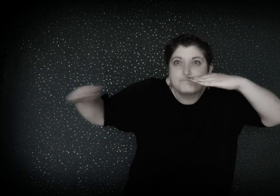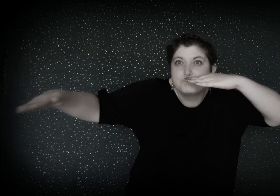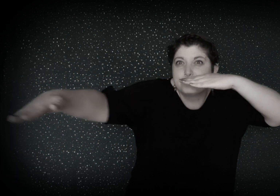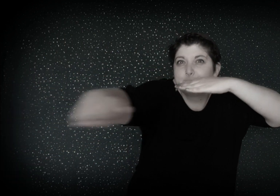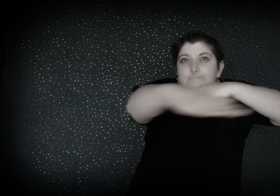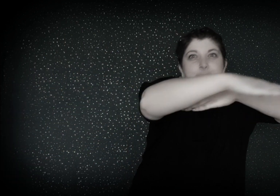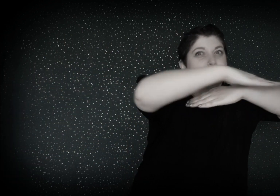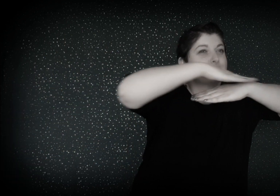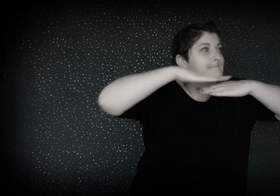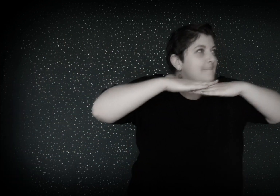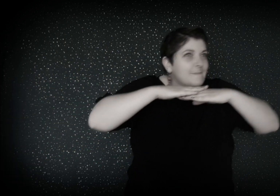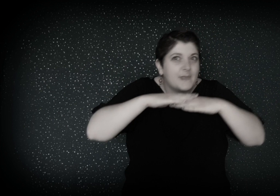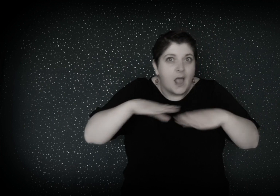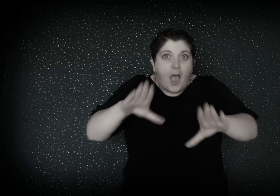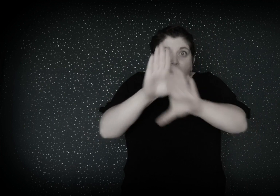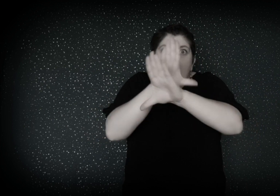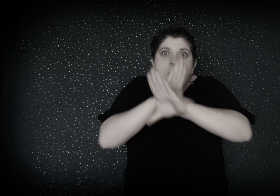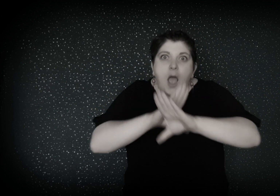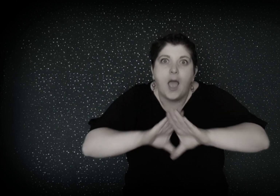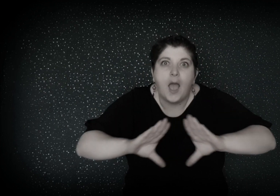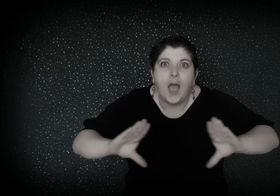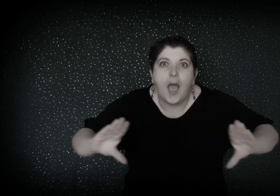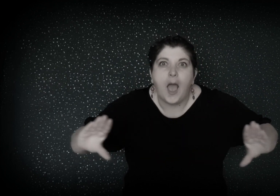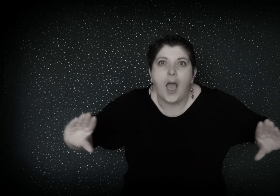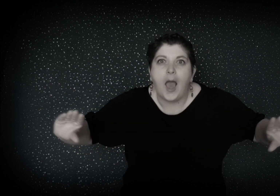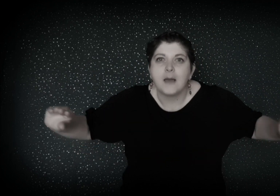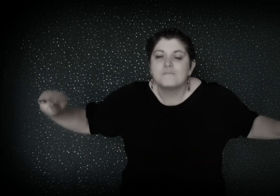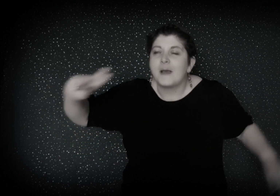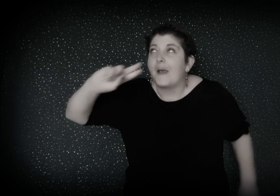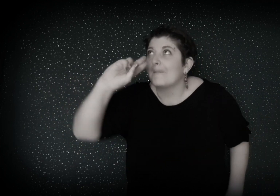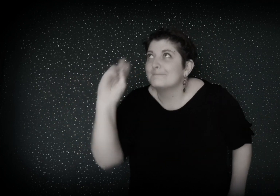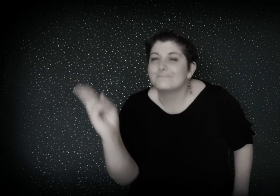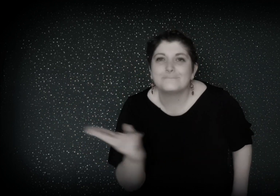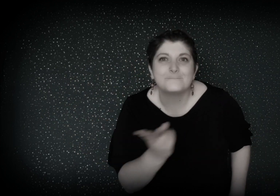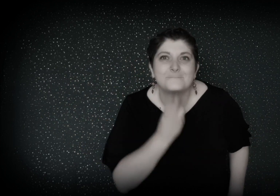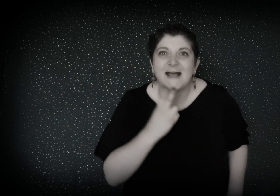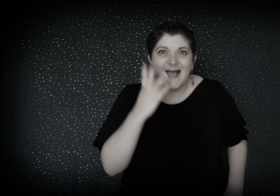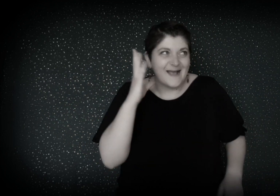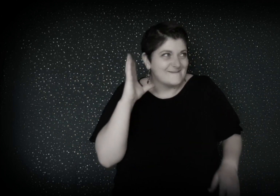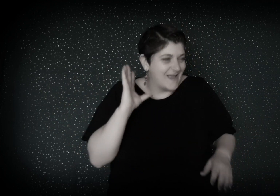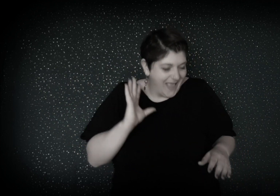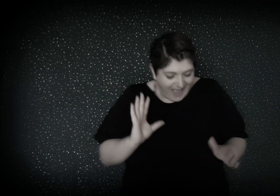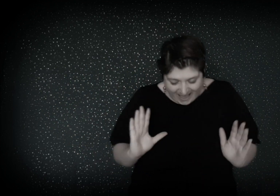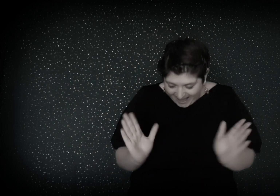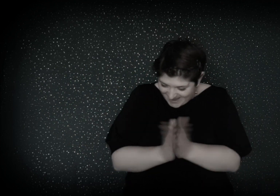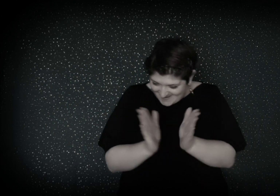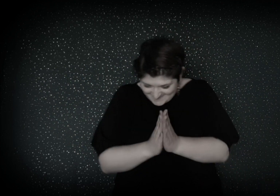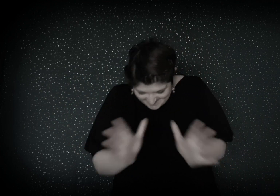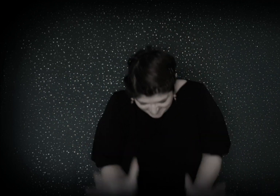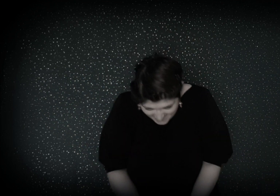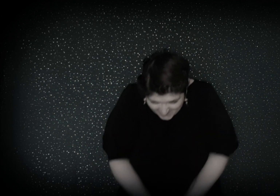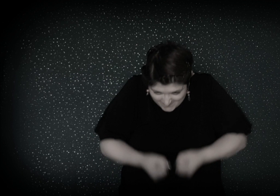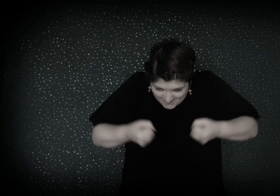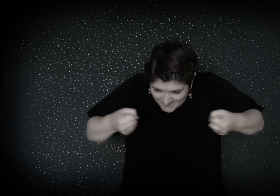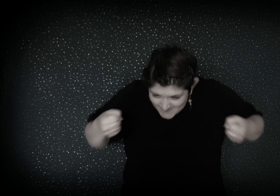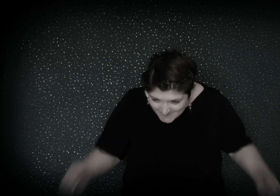calme. Elle était absolument, totalement et tout à fait tranquille. C'était